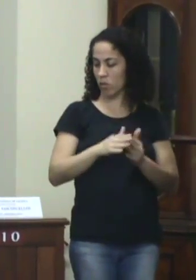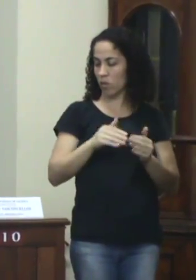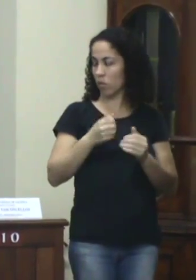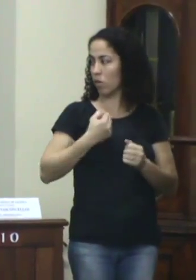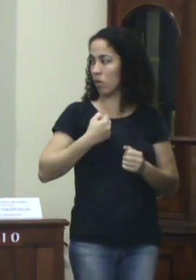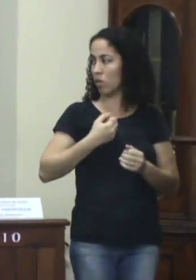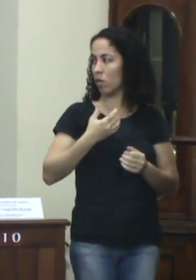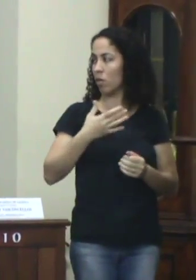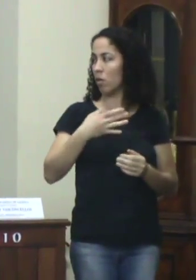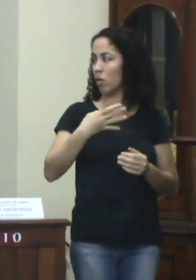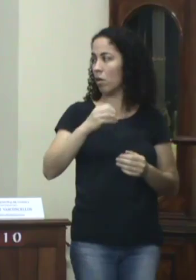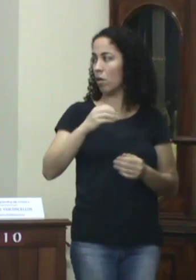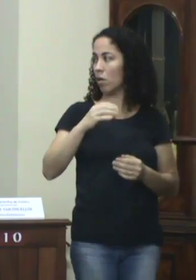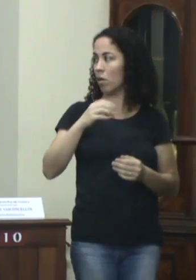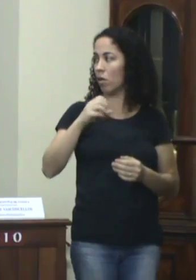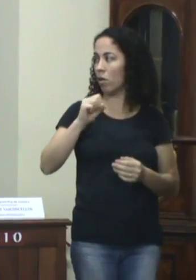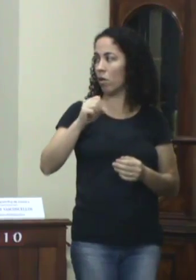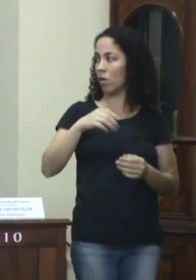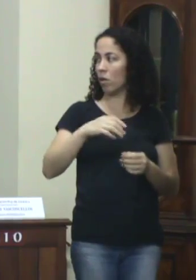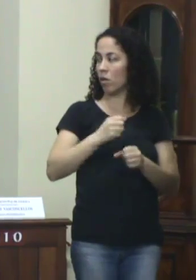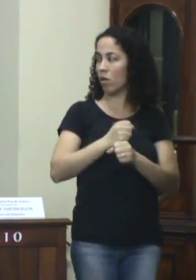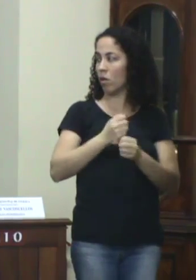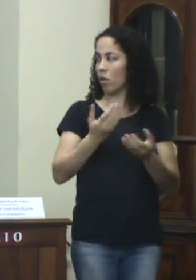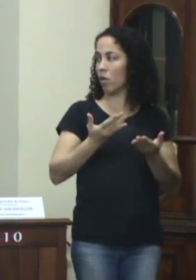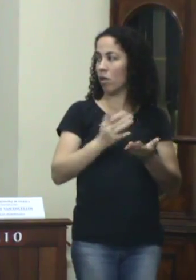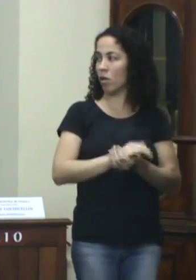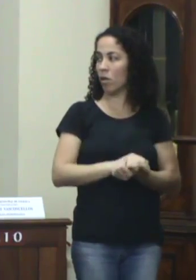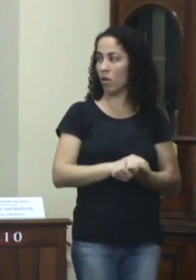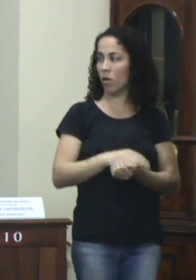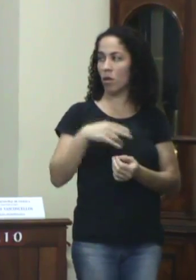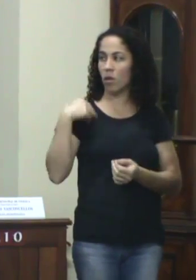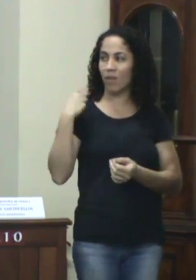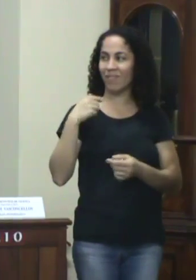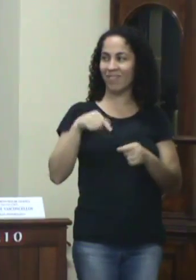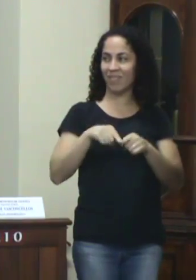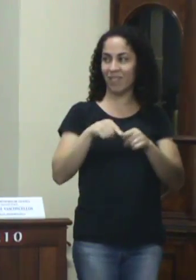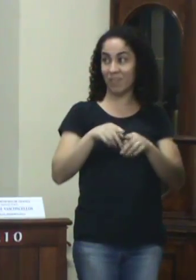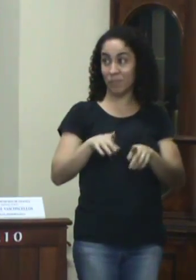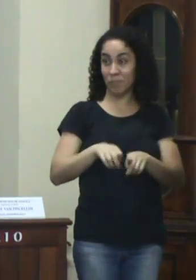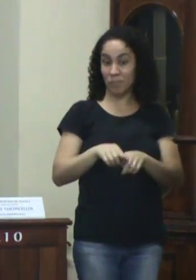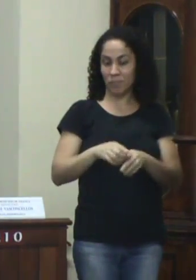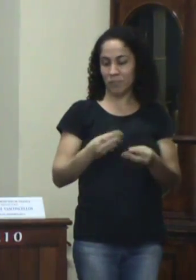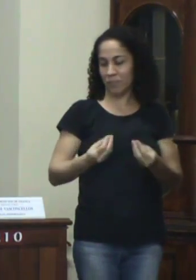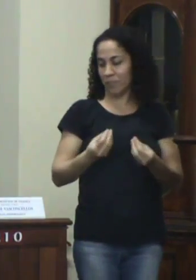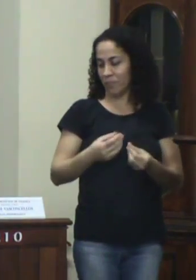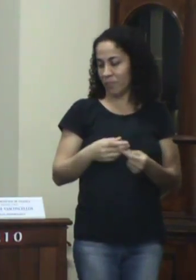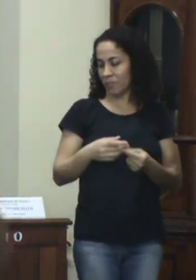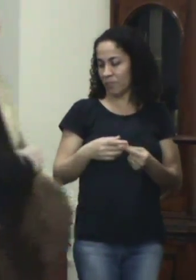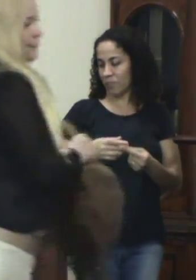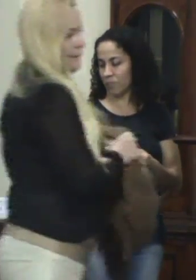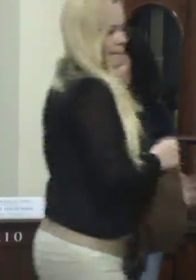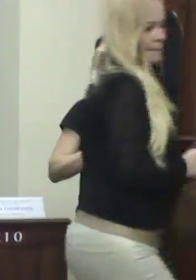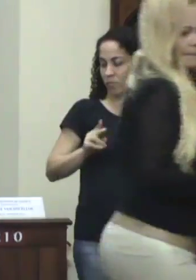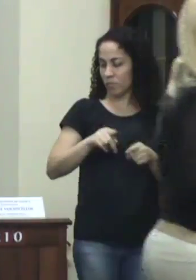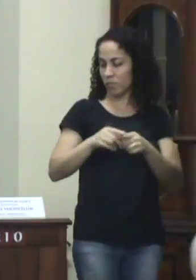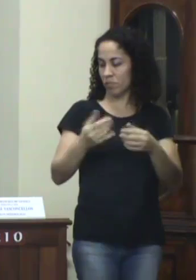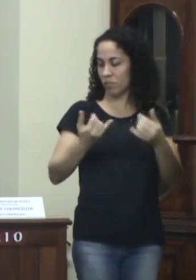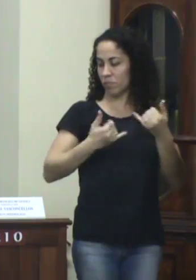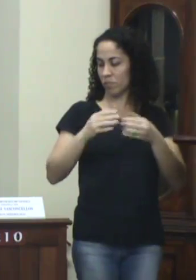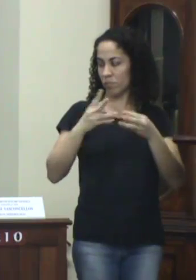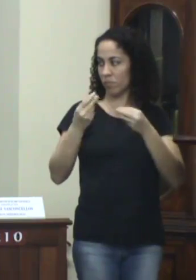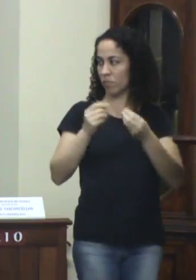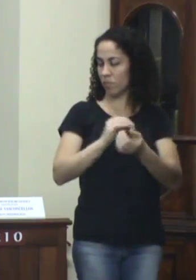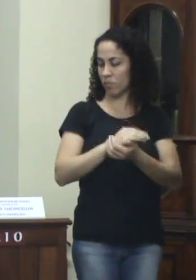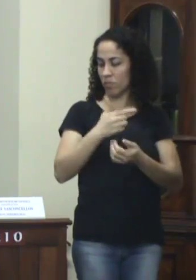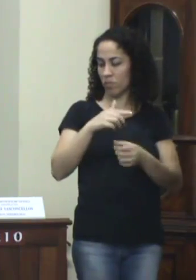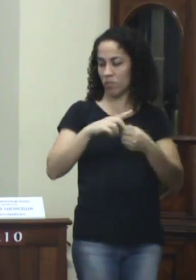Indicação número 408 de 2018. O vereador signatário nessa Casa Legislativa, e no uso da atribuição que lhe confere o